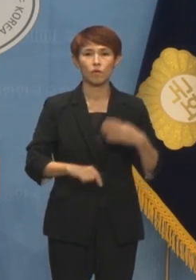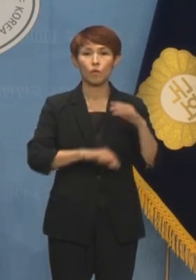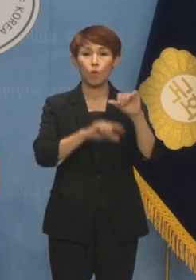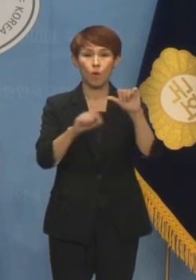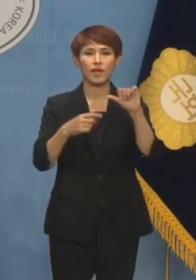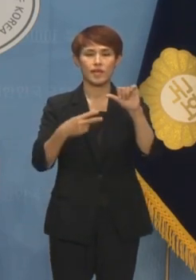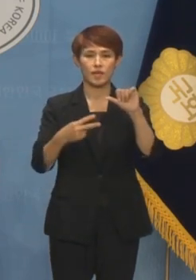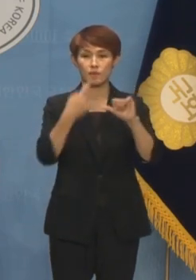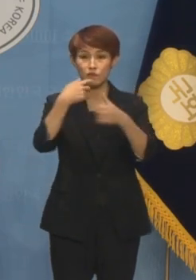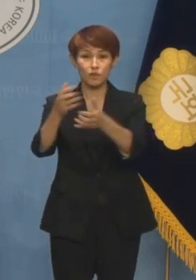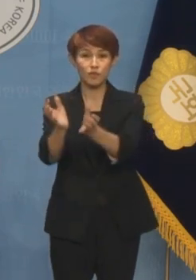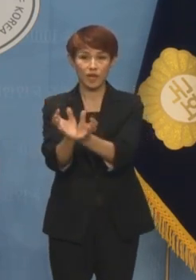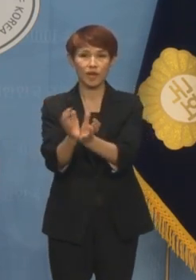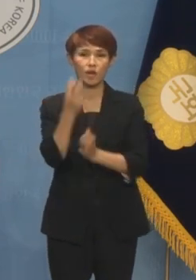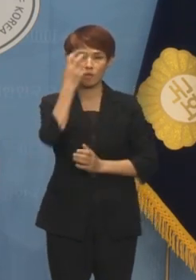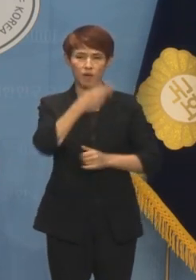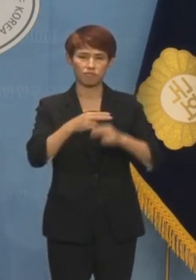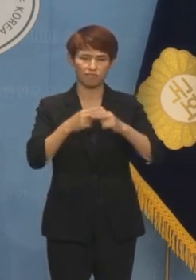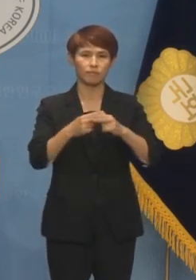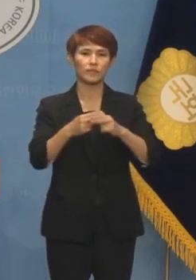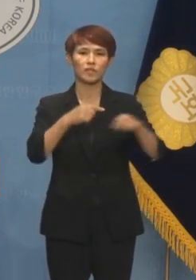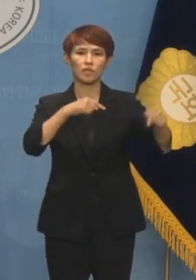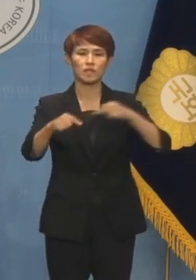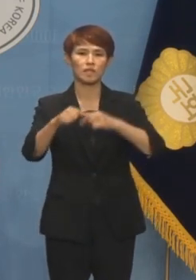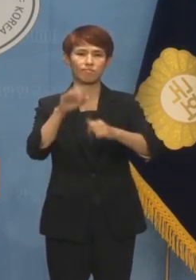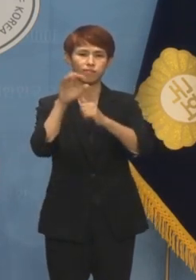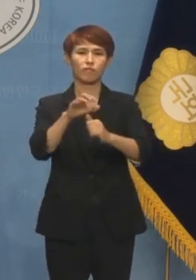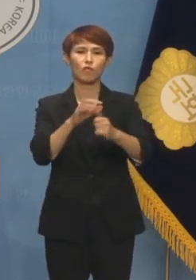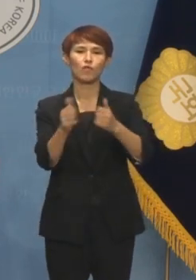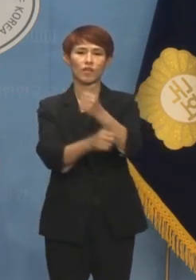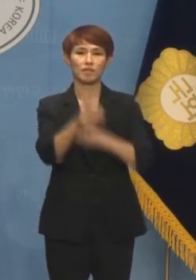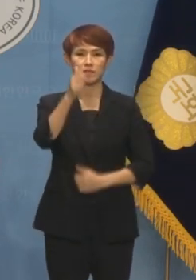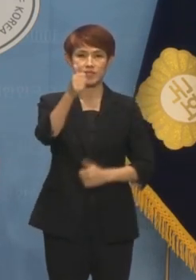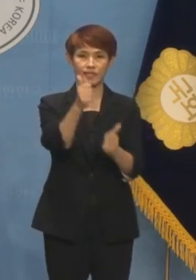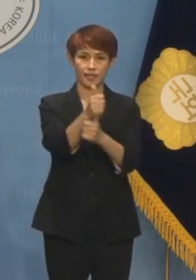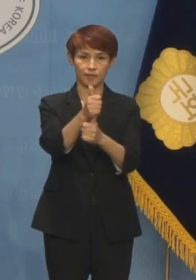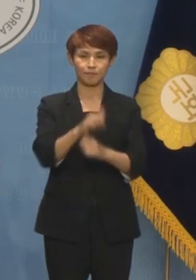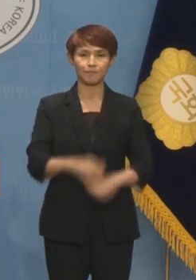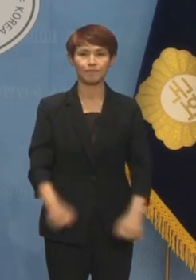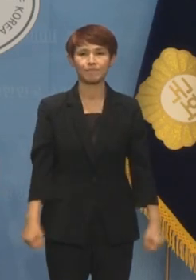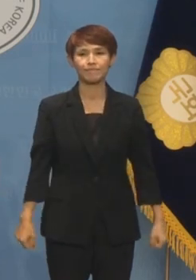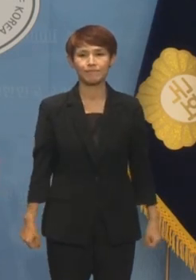2일 더불어민주당 검찰 독재 정치탄압 대책위원회 김지호 부위원장.